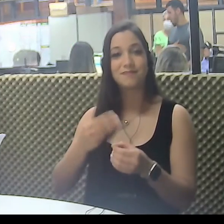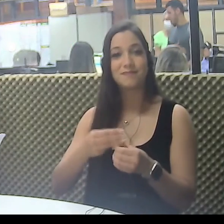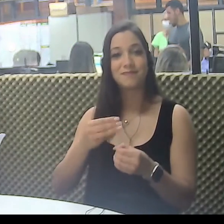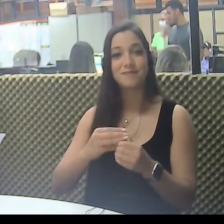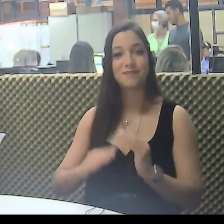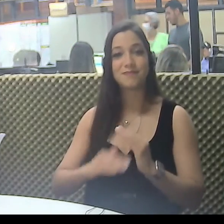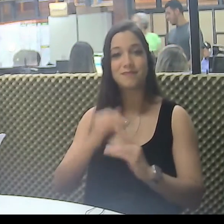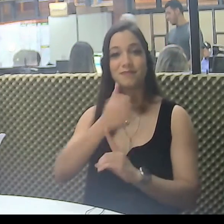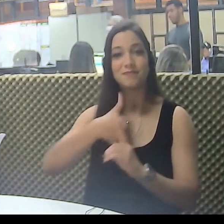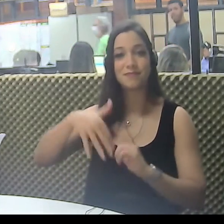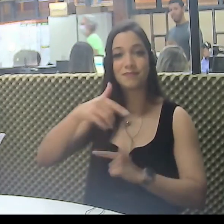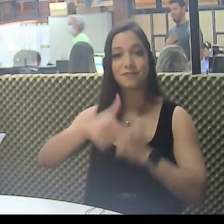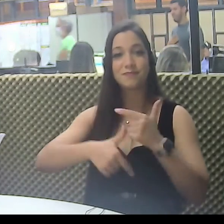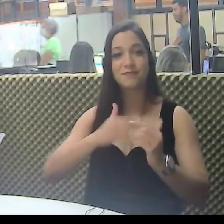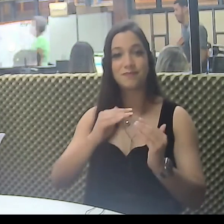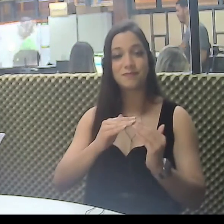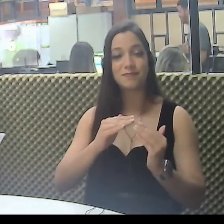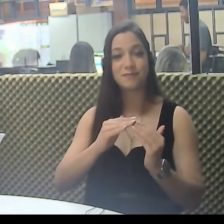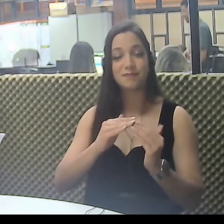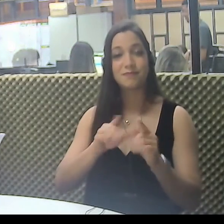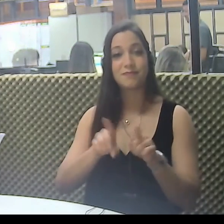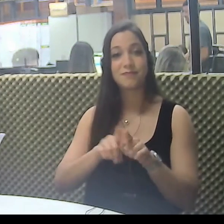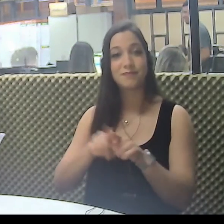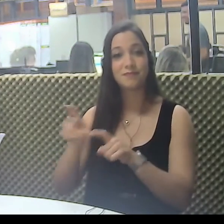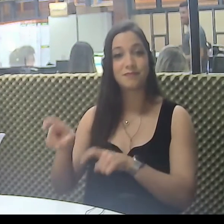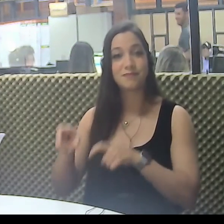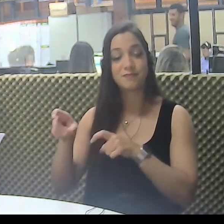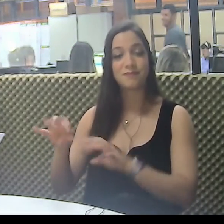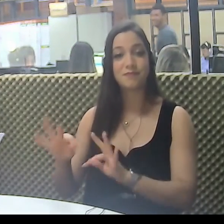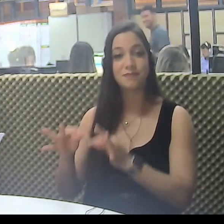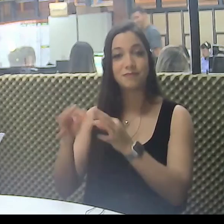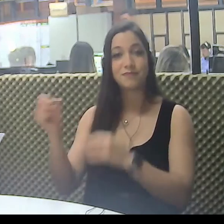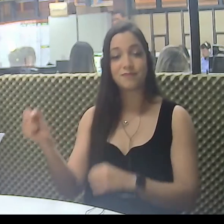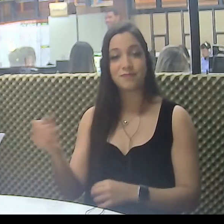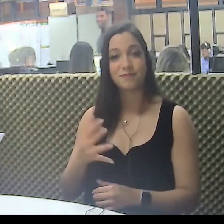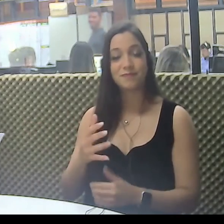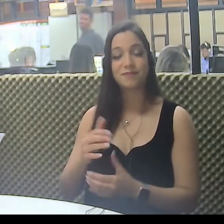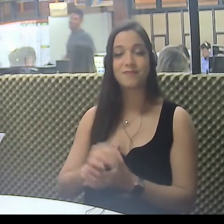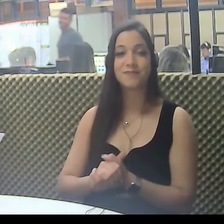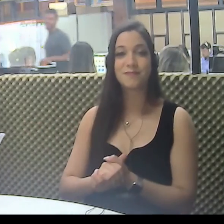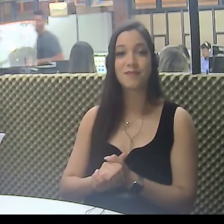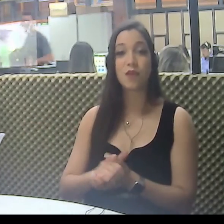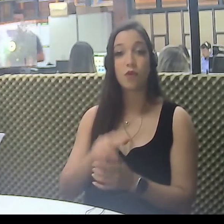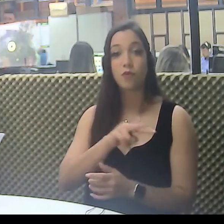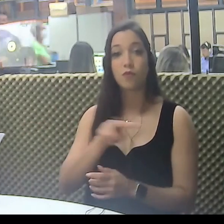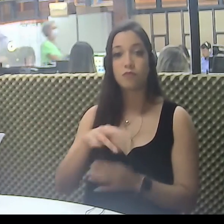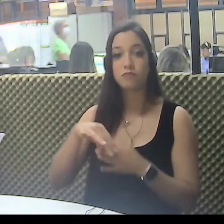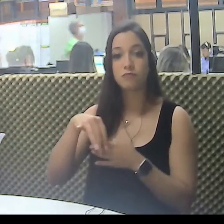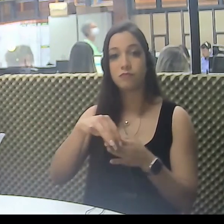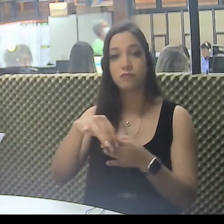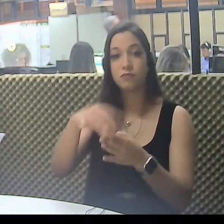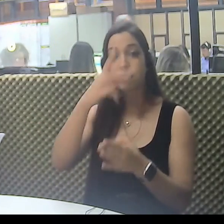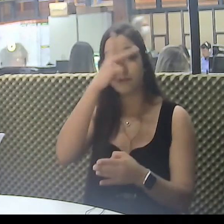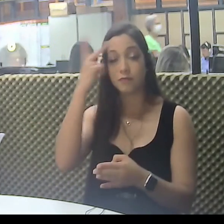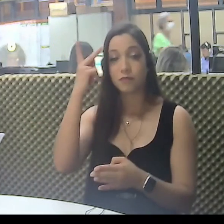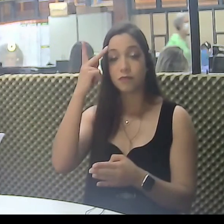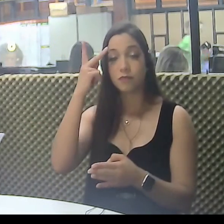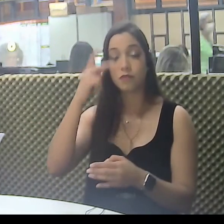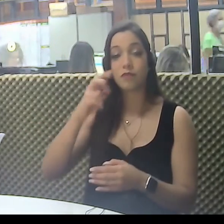Municipais de Desenvolvimento Social, Trabalho e Habitação e Agronegócio, Economia e Inovação estarão direcionando candidatos